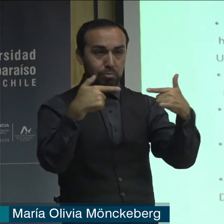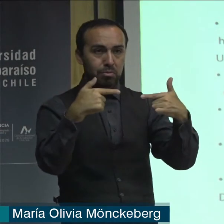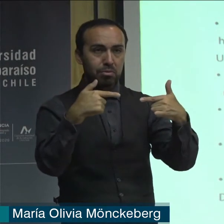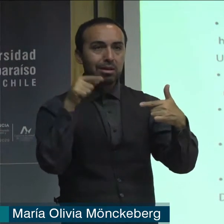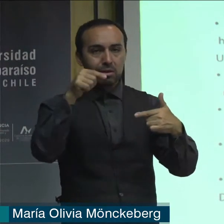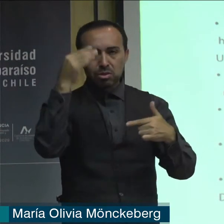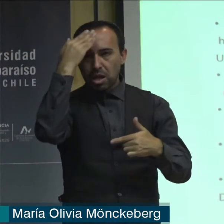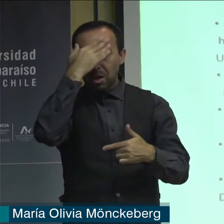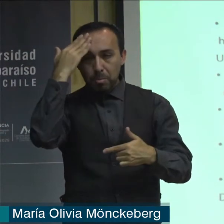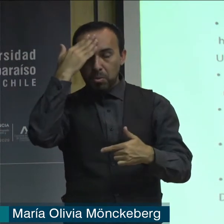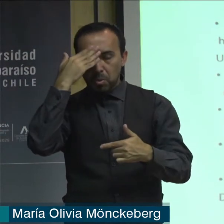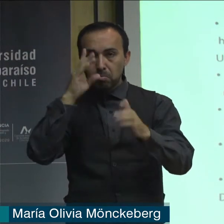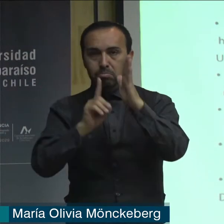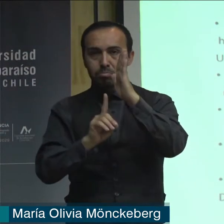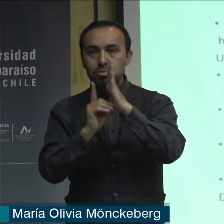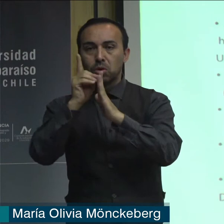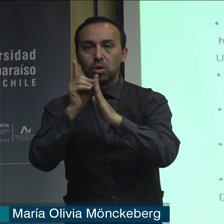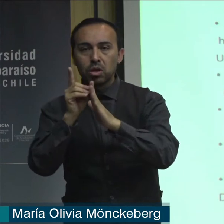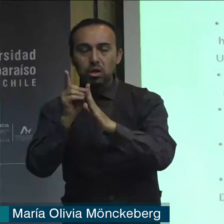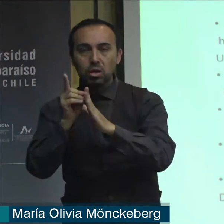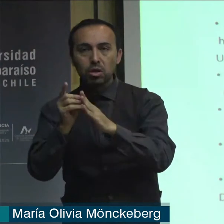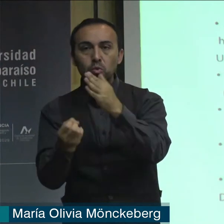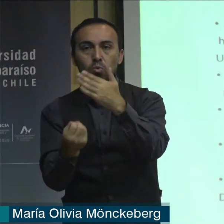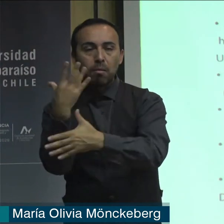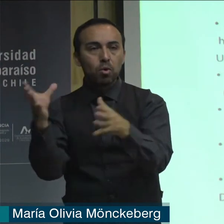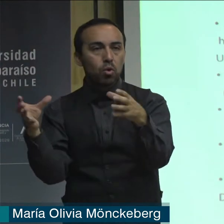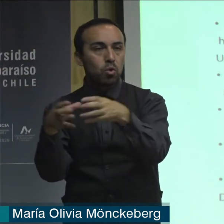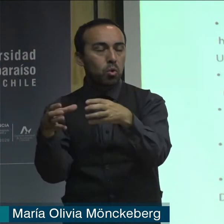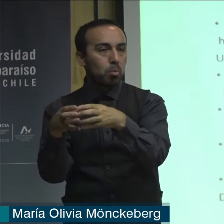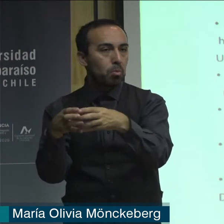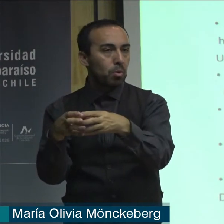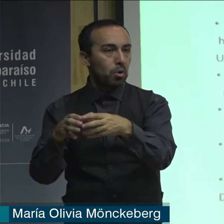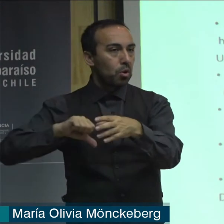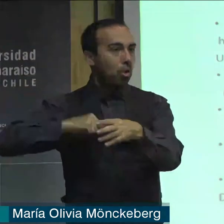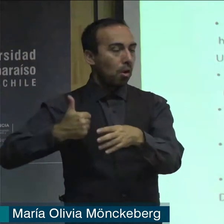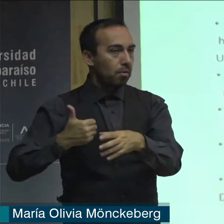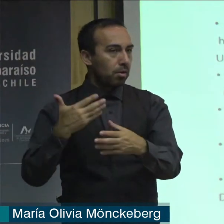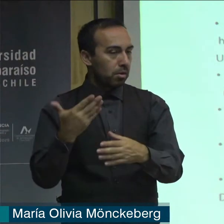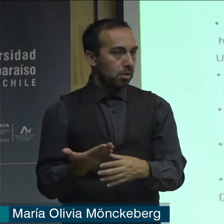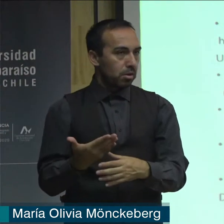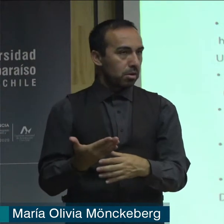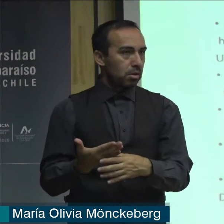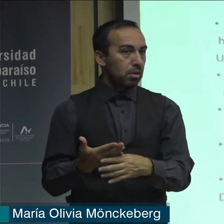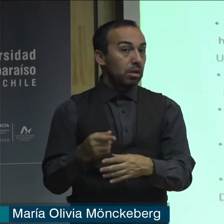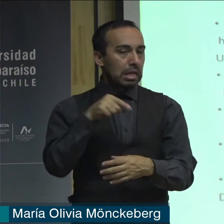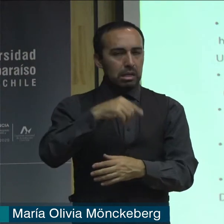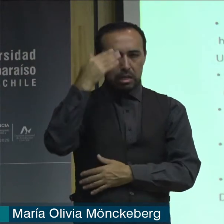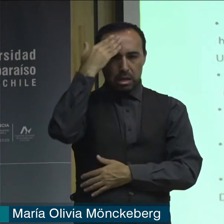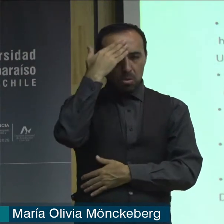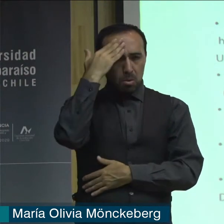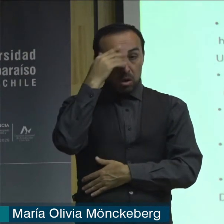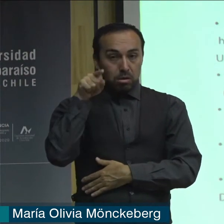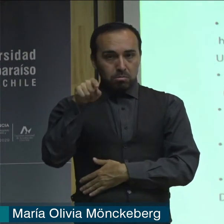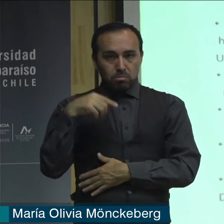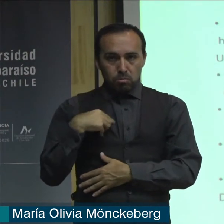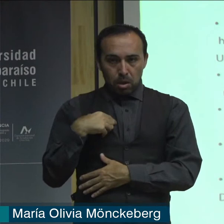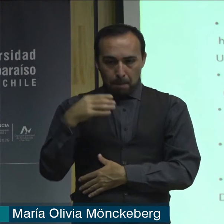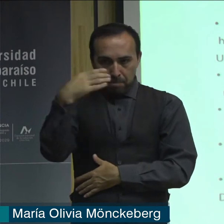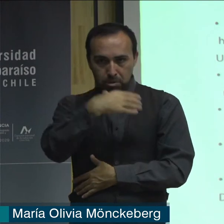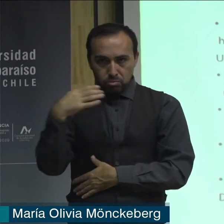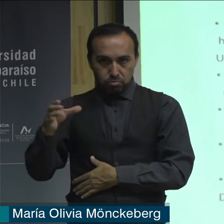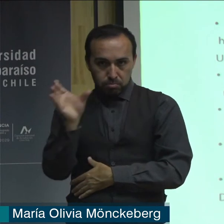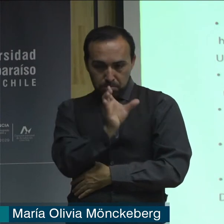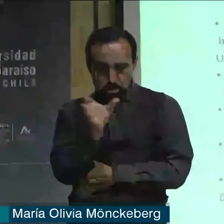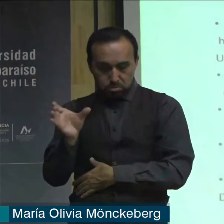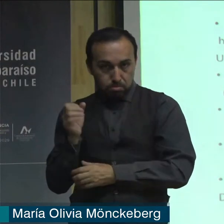las nuevas generaciones estaba preocupado de que sus la gente de su equipo la gente que